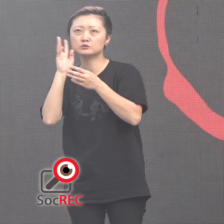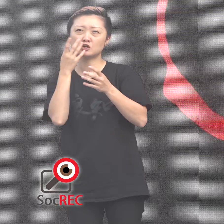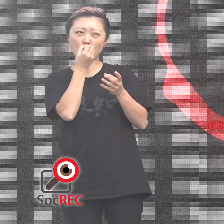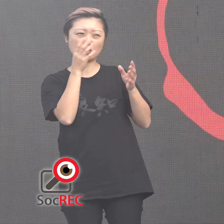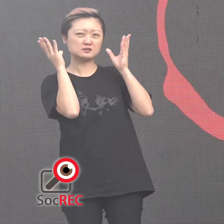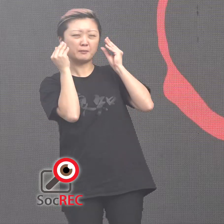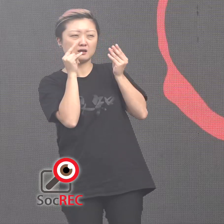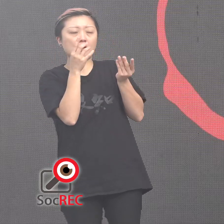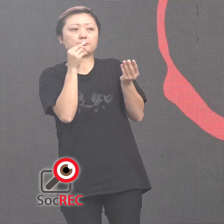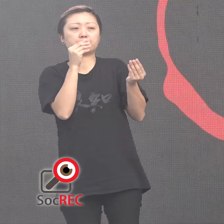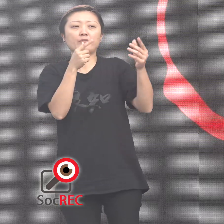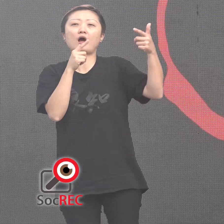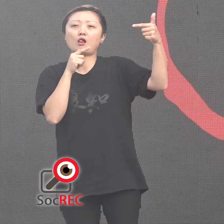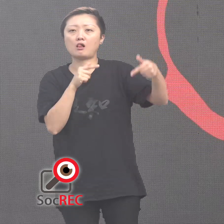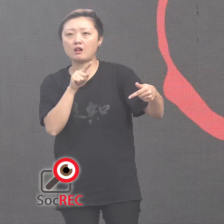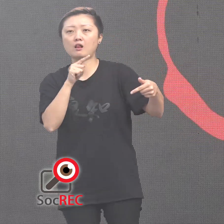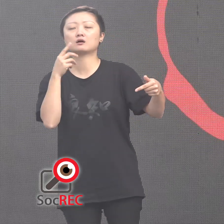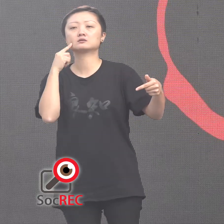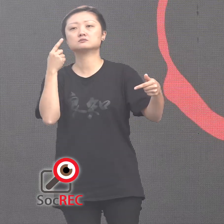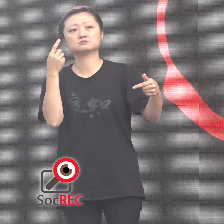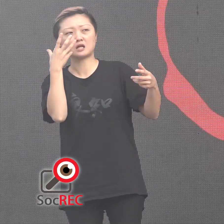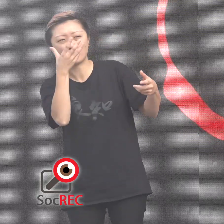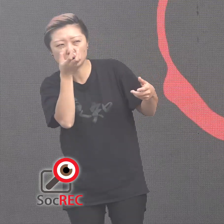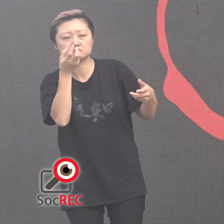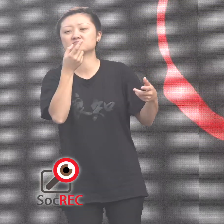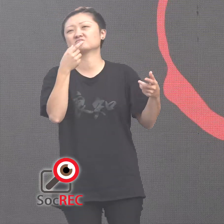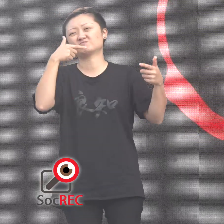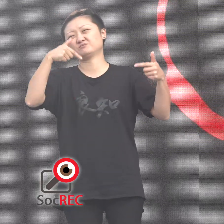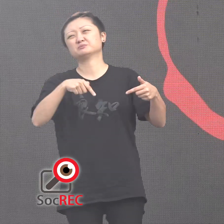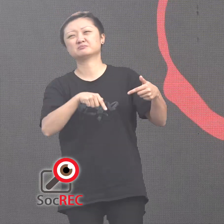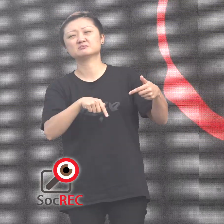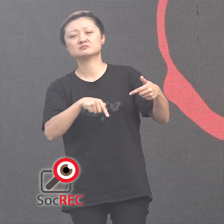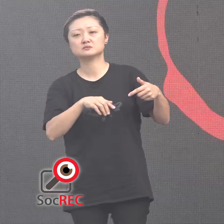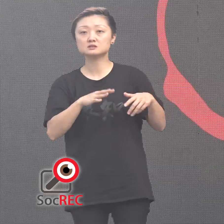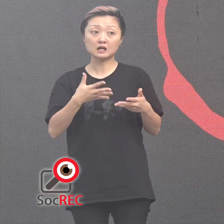情。所以希望大家是不要放棄，